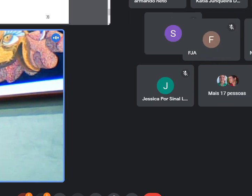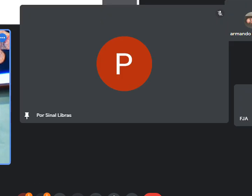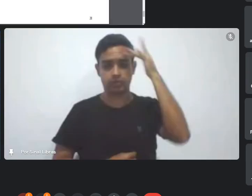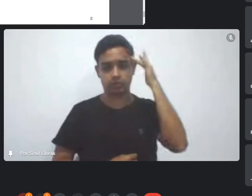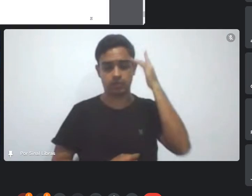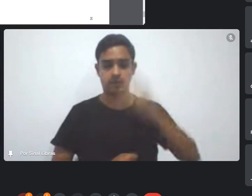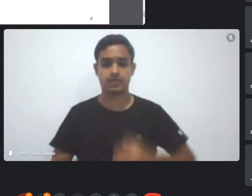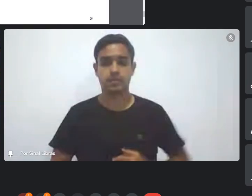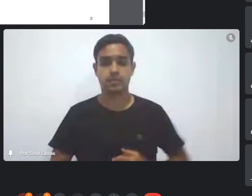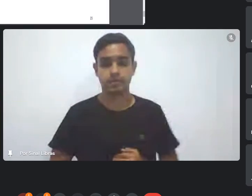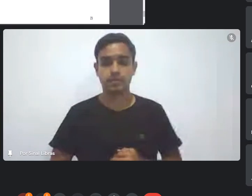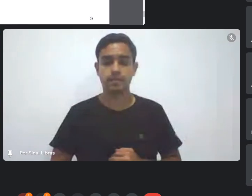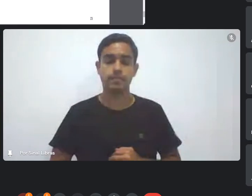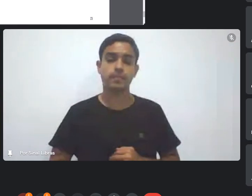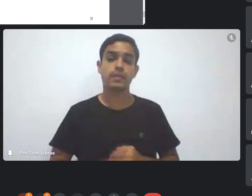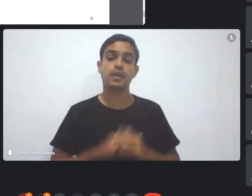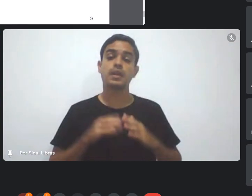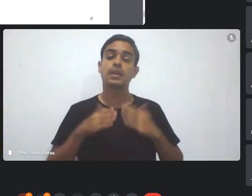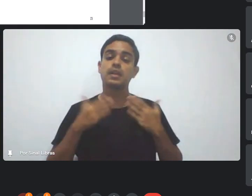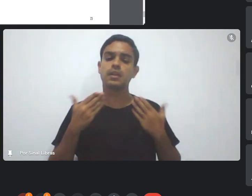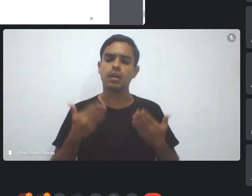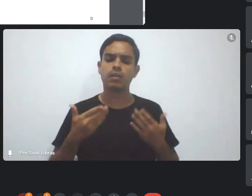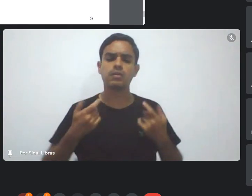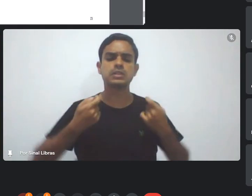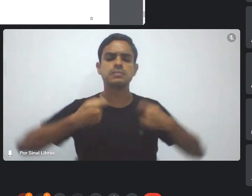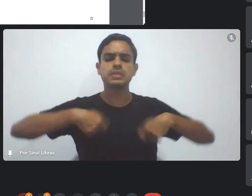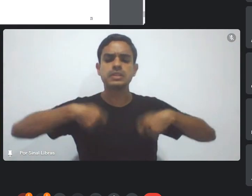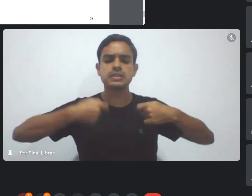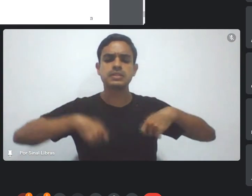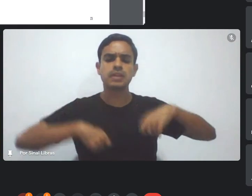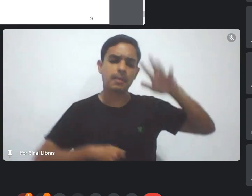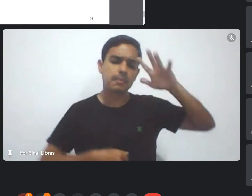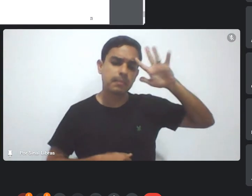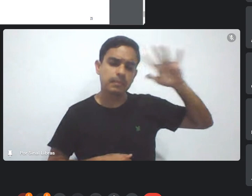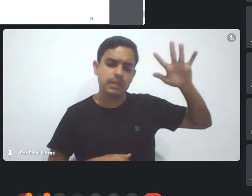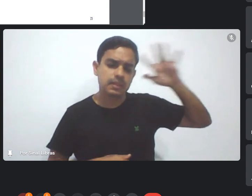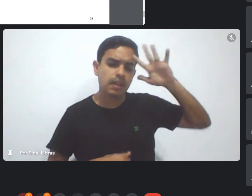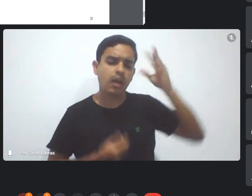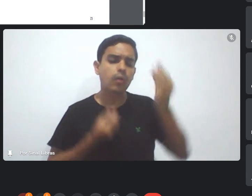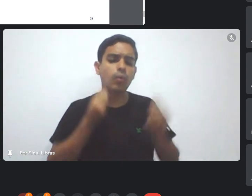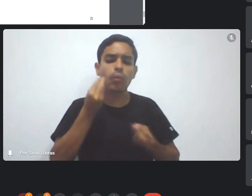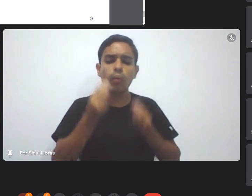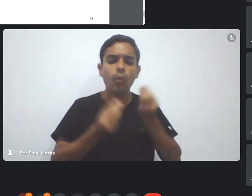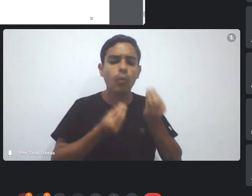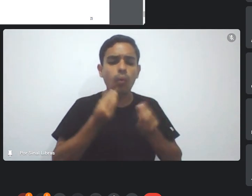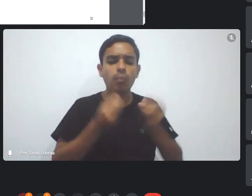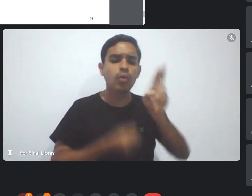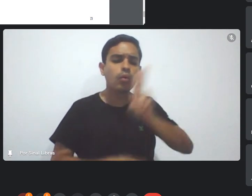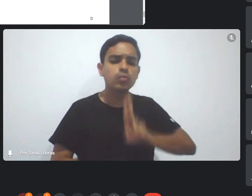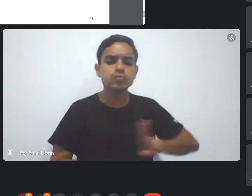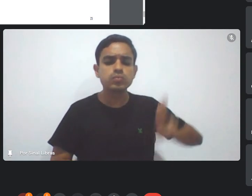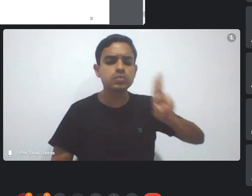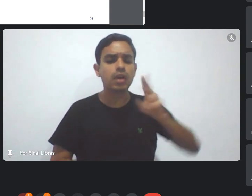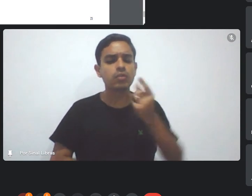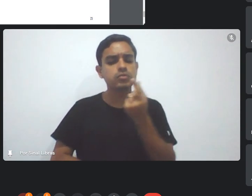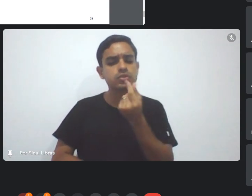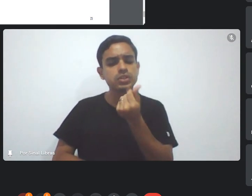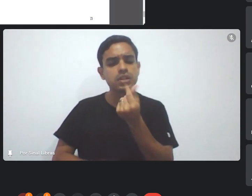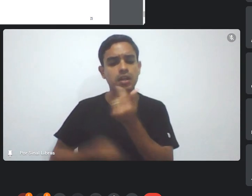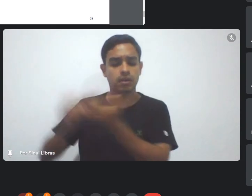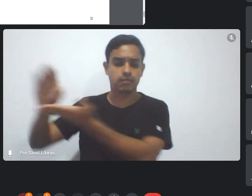Então, é pensar como a gente utiliza esses recursos. A bem disso, gente, Vou abrir